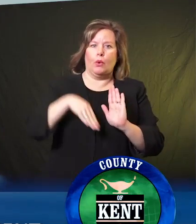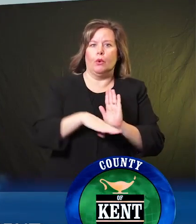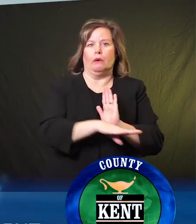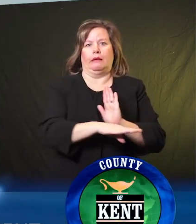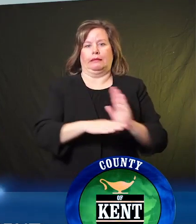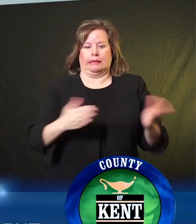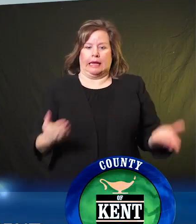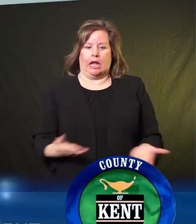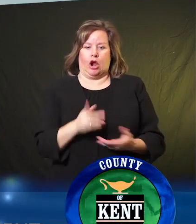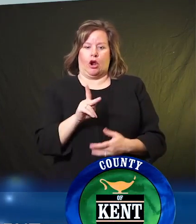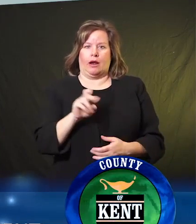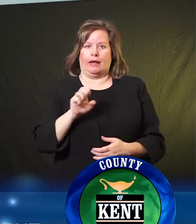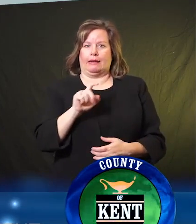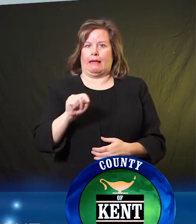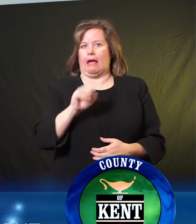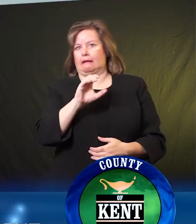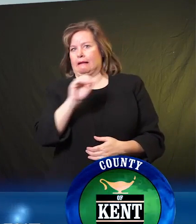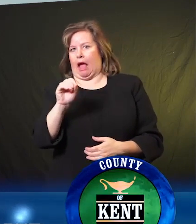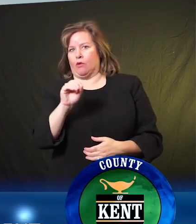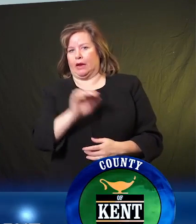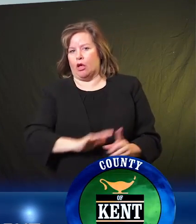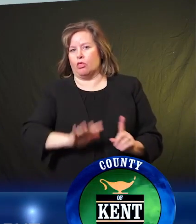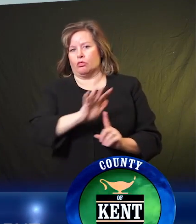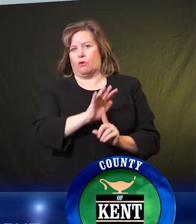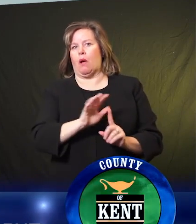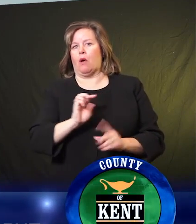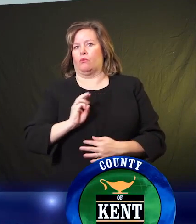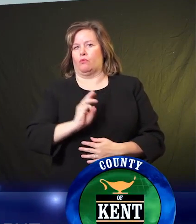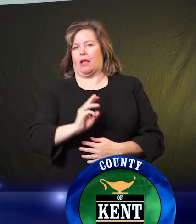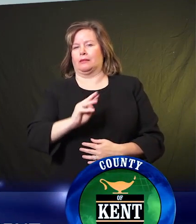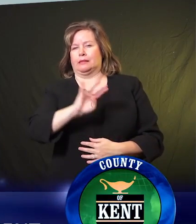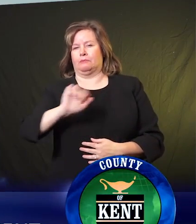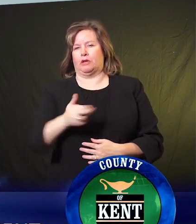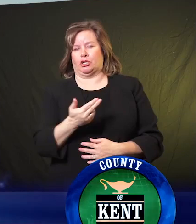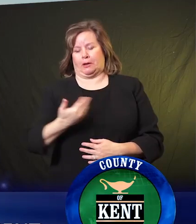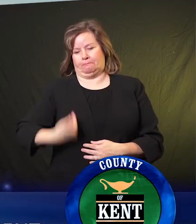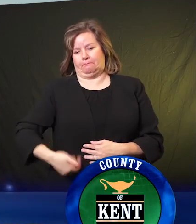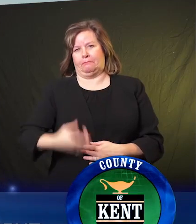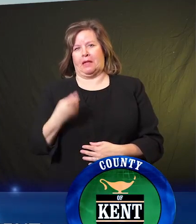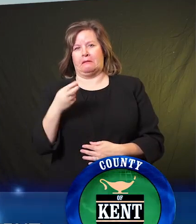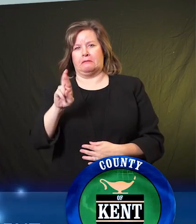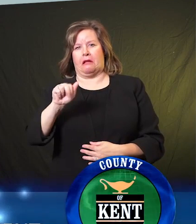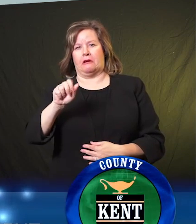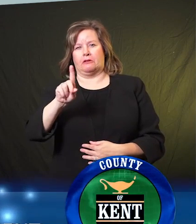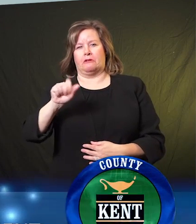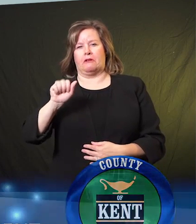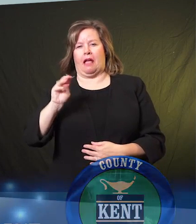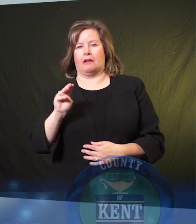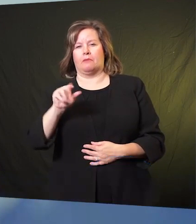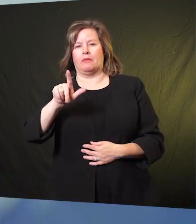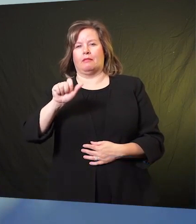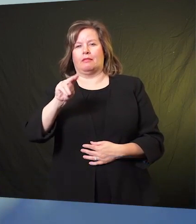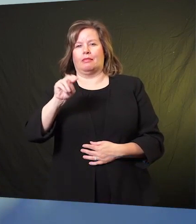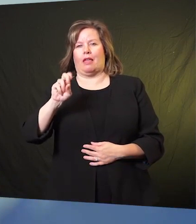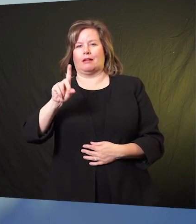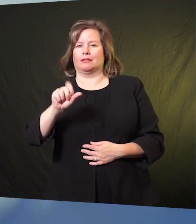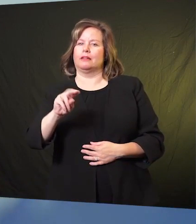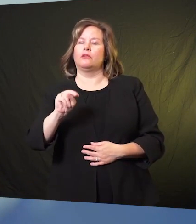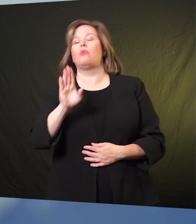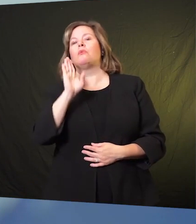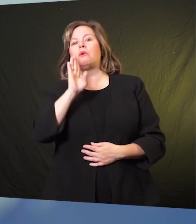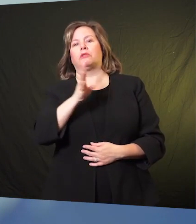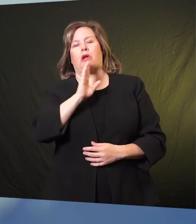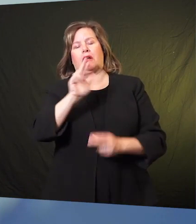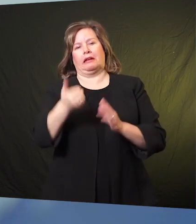plana suprimida aquí en el condado de kent y en todo el oeste de mi final soy el doctor adam bland en del departamento de salud del condado de